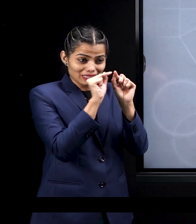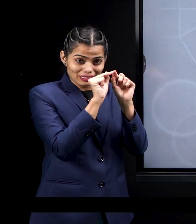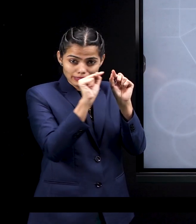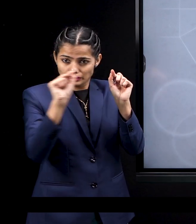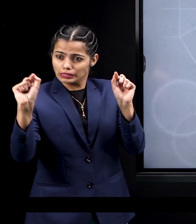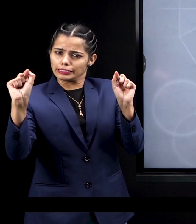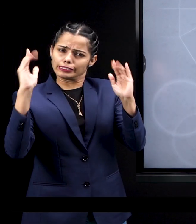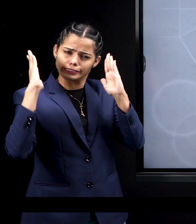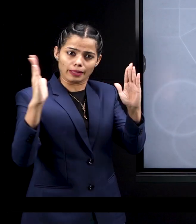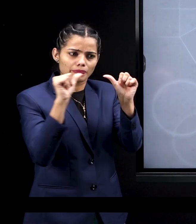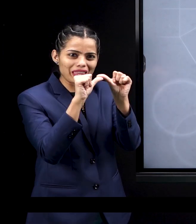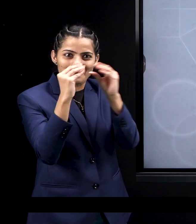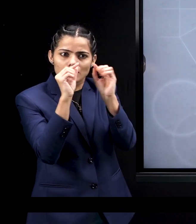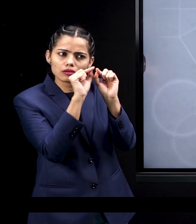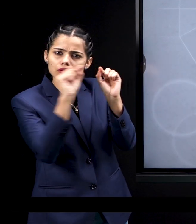வரி பிரிவு.